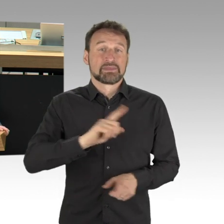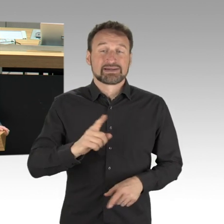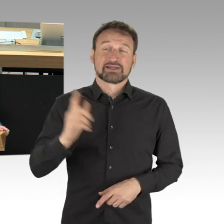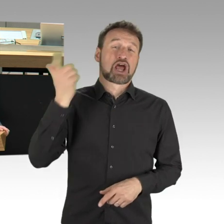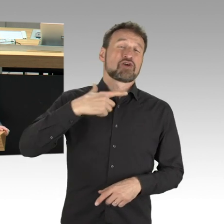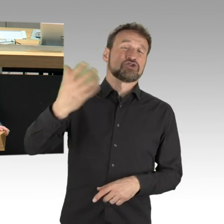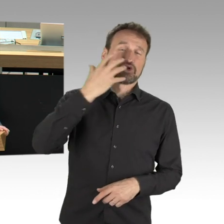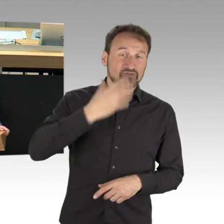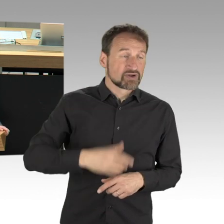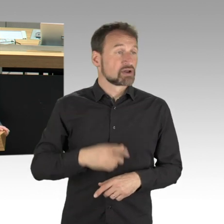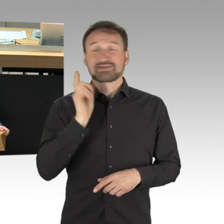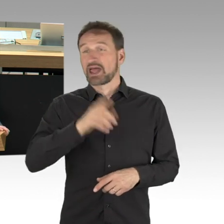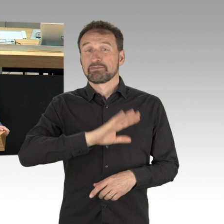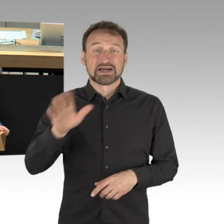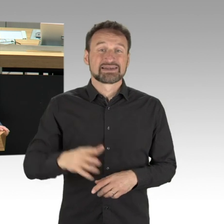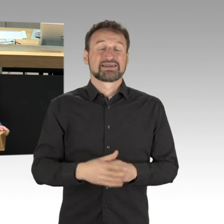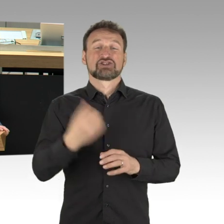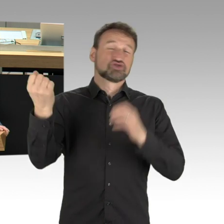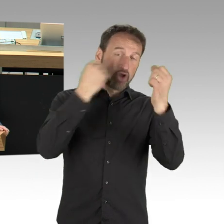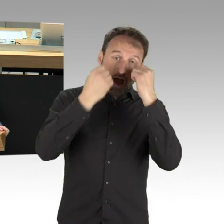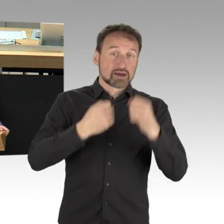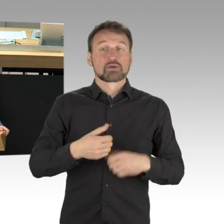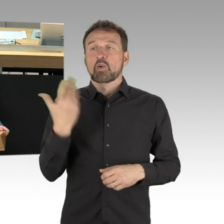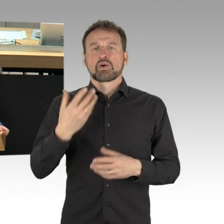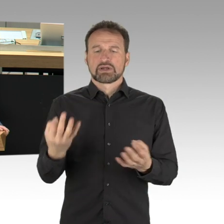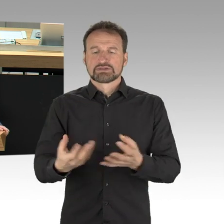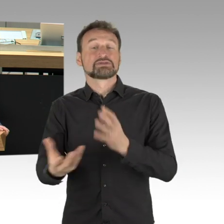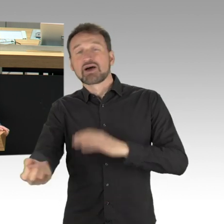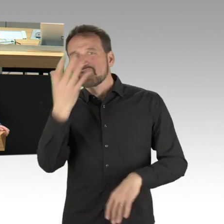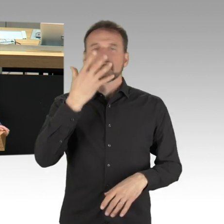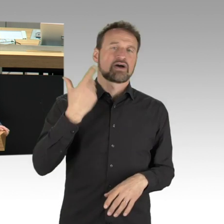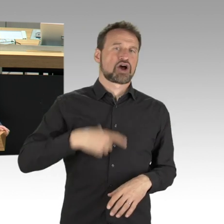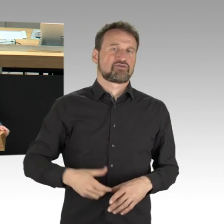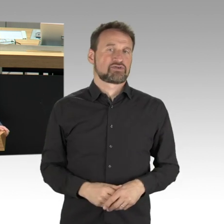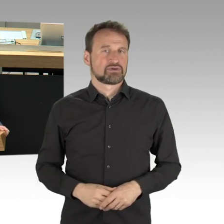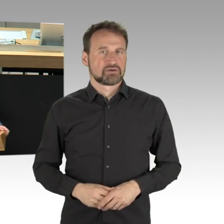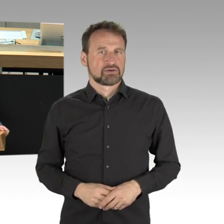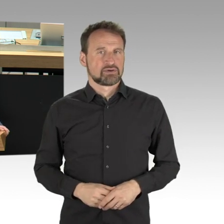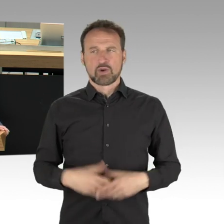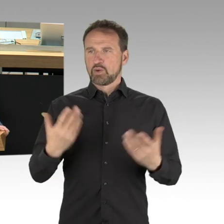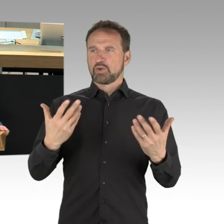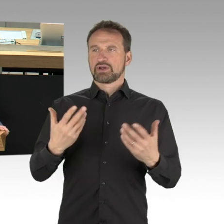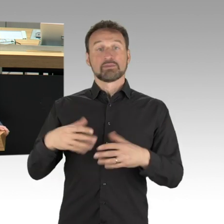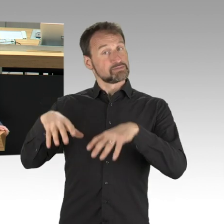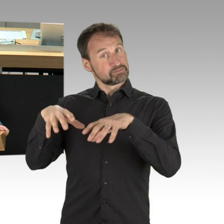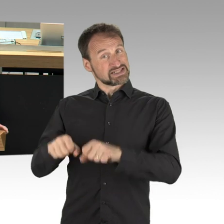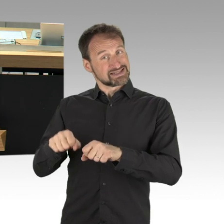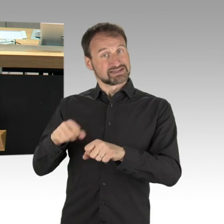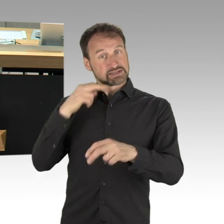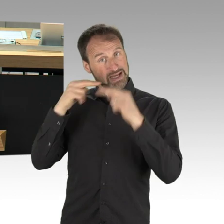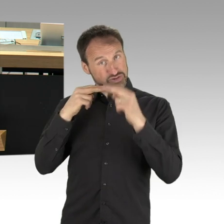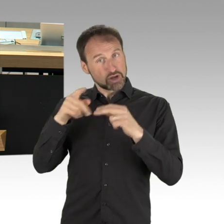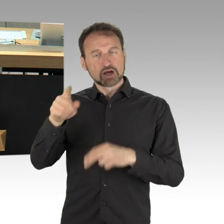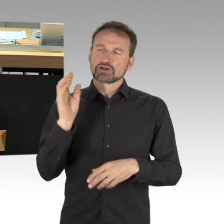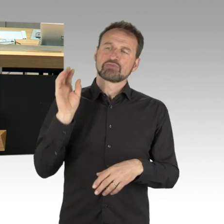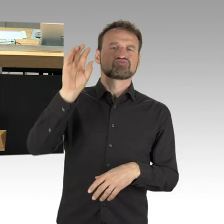werden. Oder dass Besitzer von Restaurants bedroht werden, weil sie koscheres Essen anbieten. Dass Menschen, weil sie eine